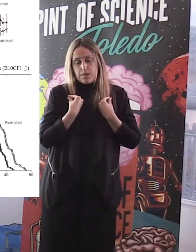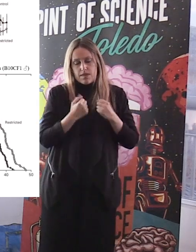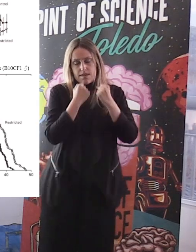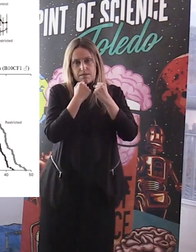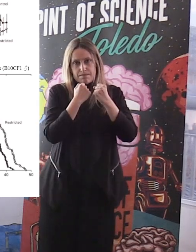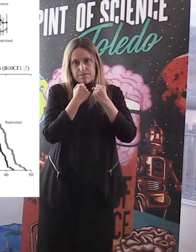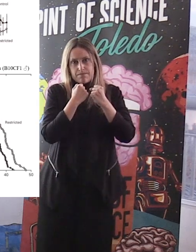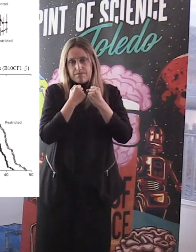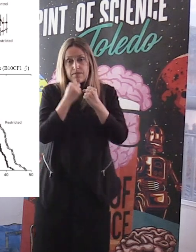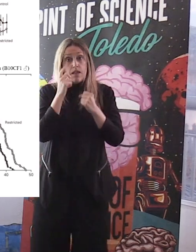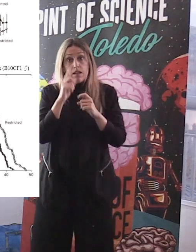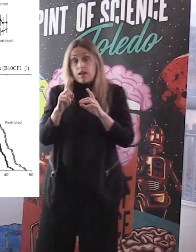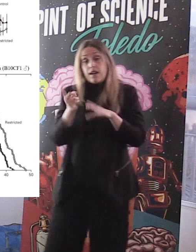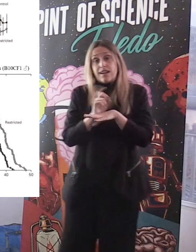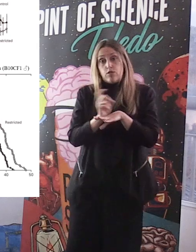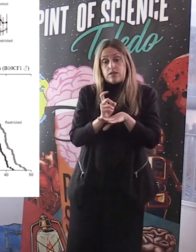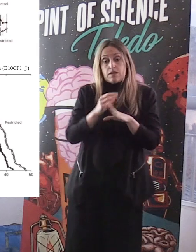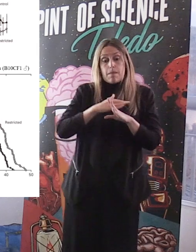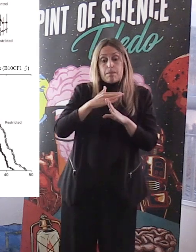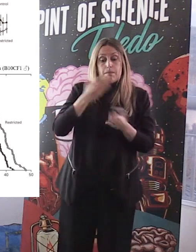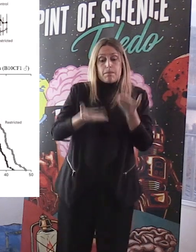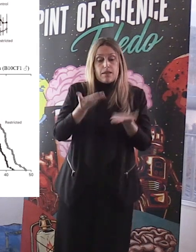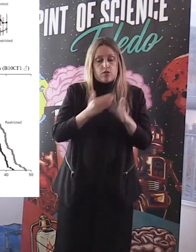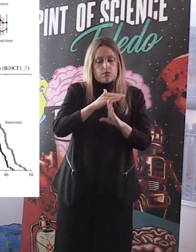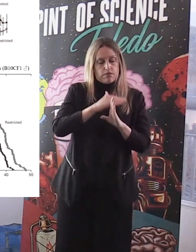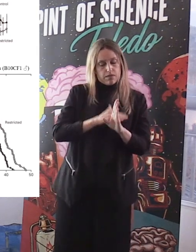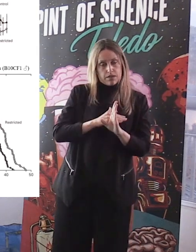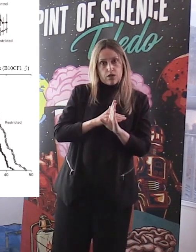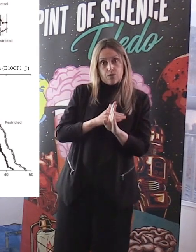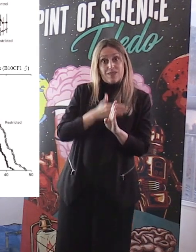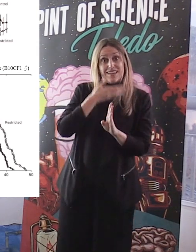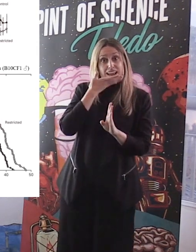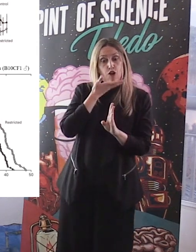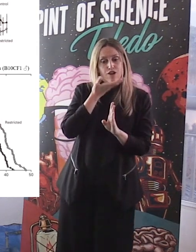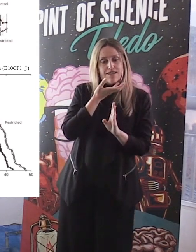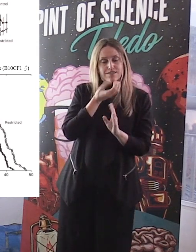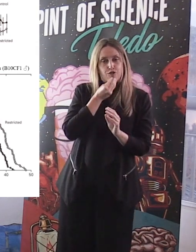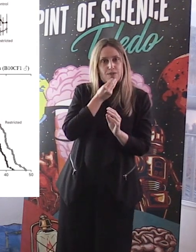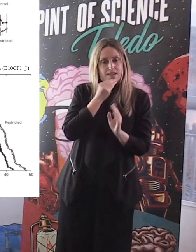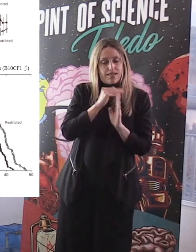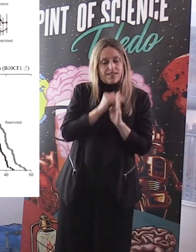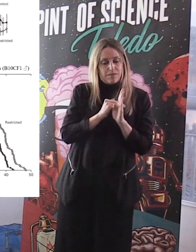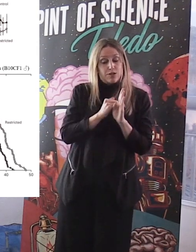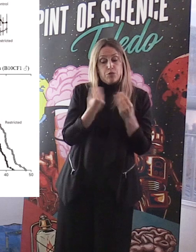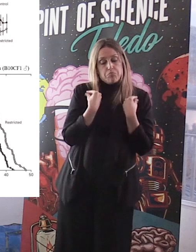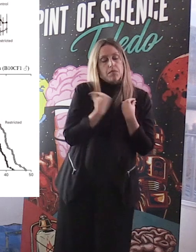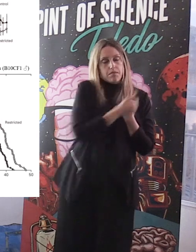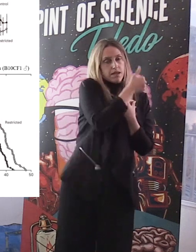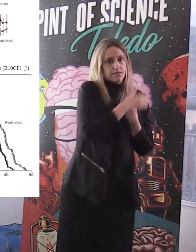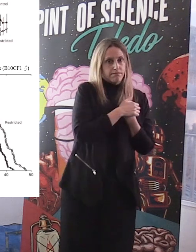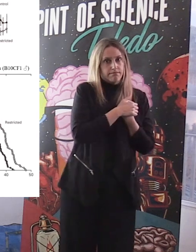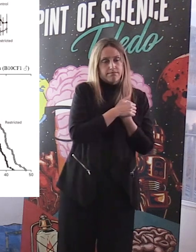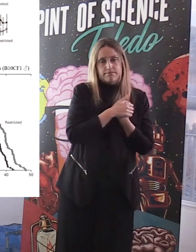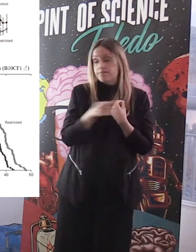peso bajo y la restricción calórica viven más. Y realmente aquí